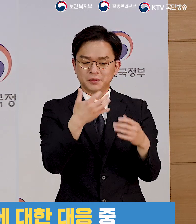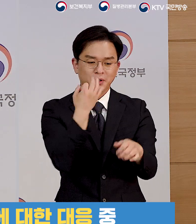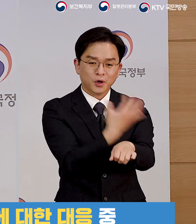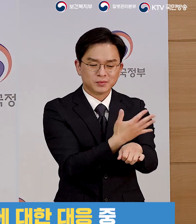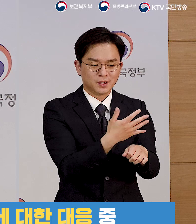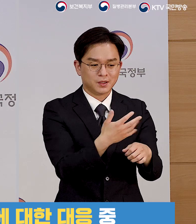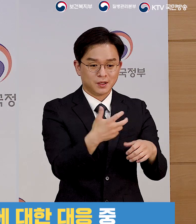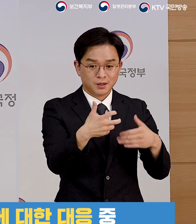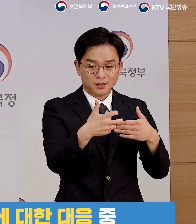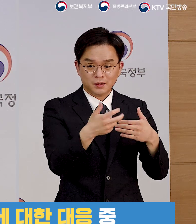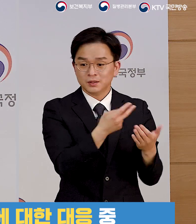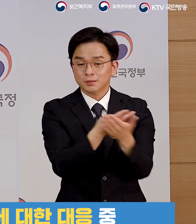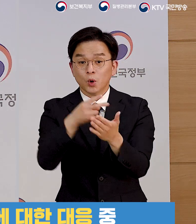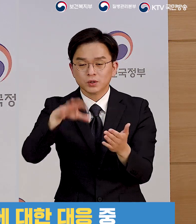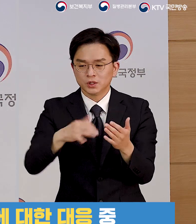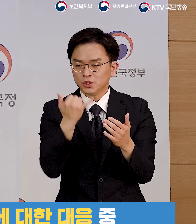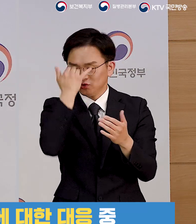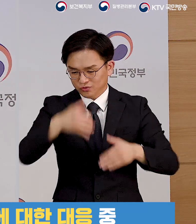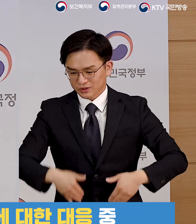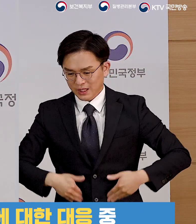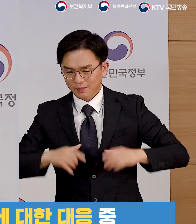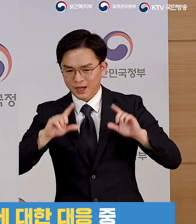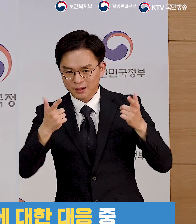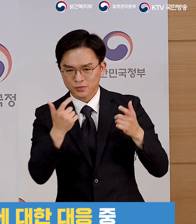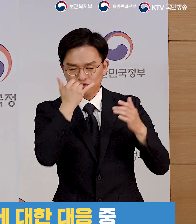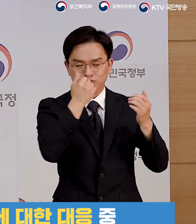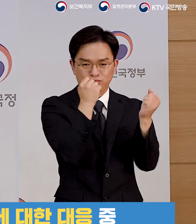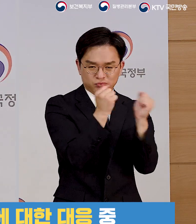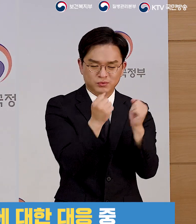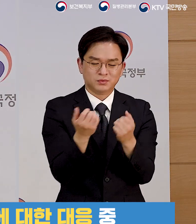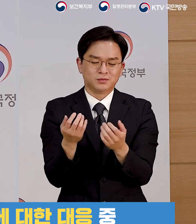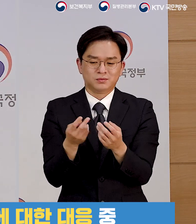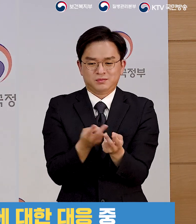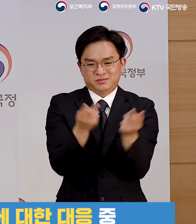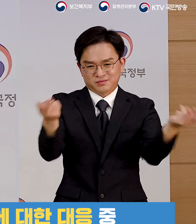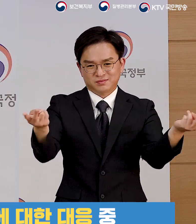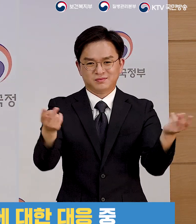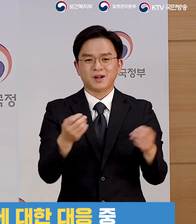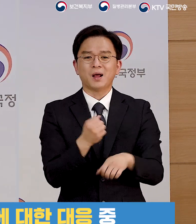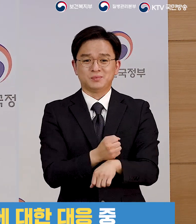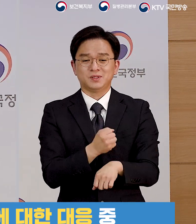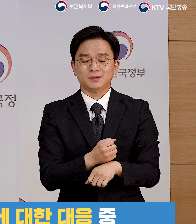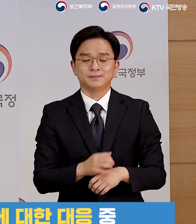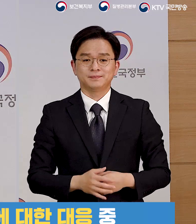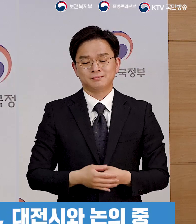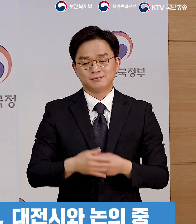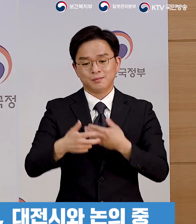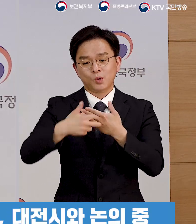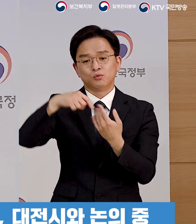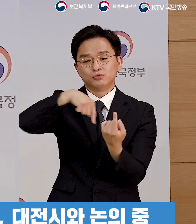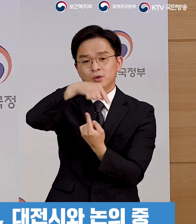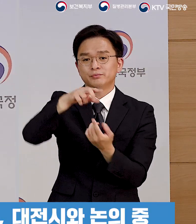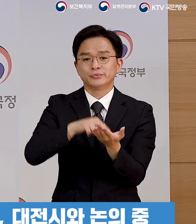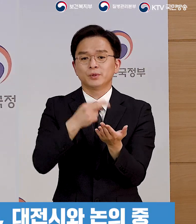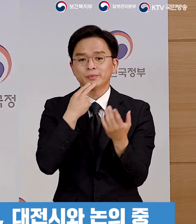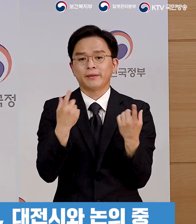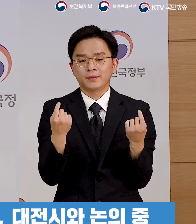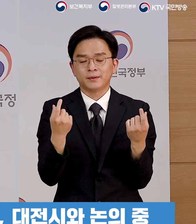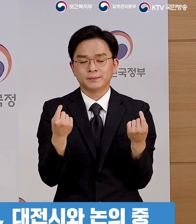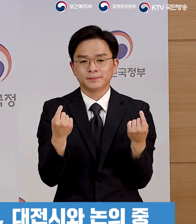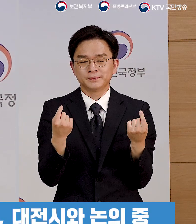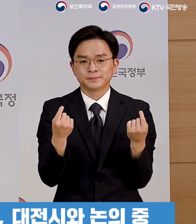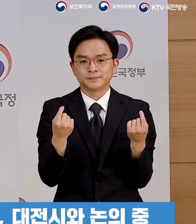이제 충남에 있는 이제 병원들로 일부 이제 이송이 이제 되어서 치료를 지금 받고 있으십니다.